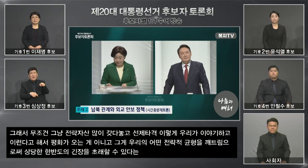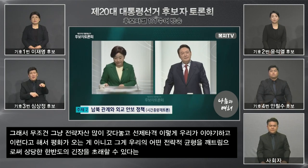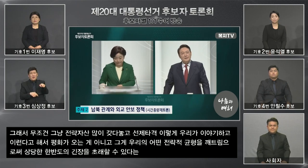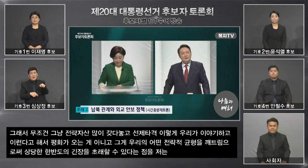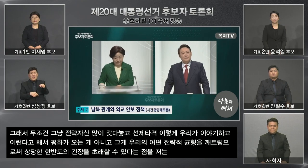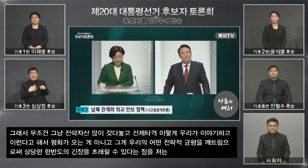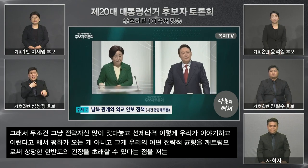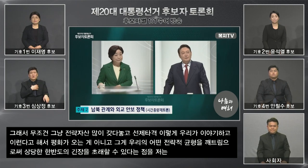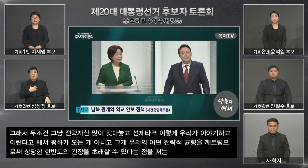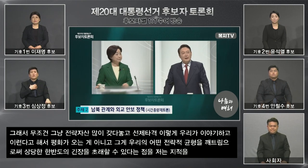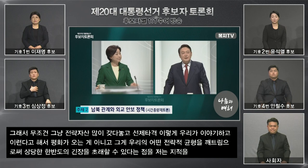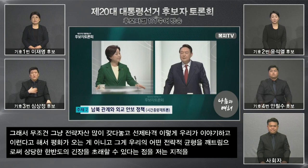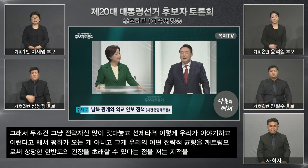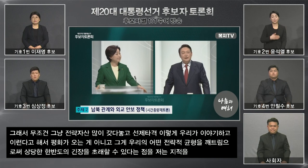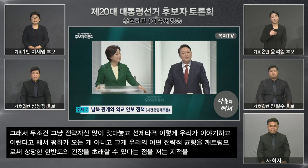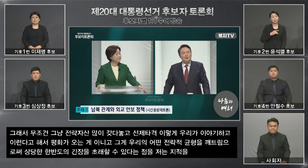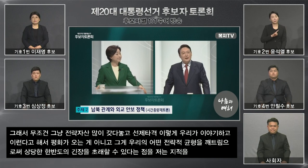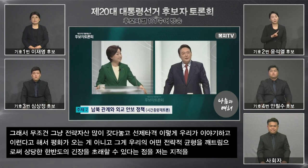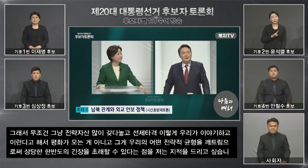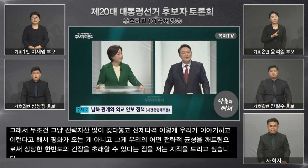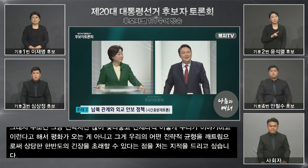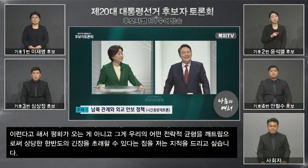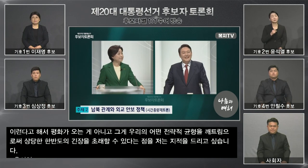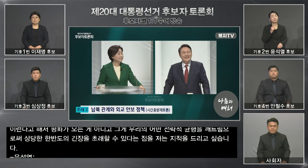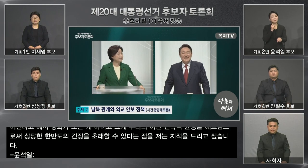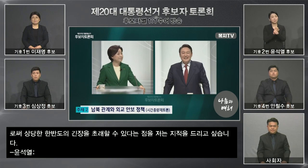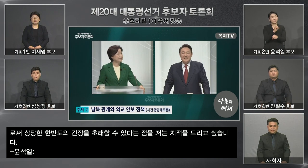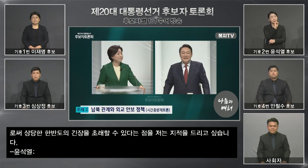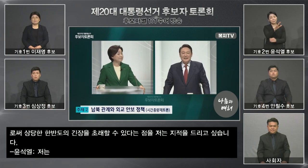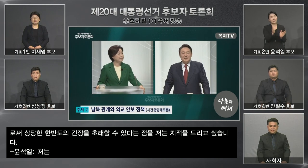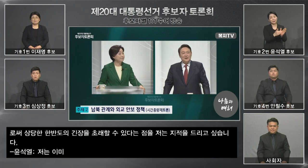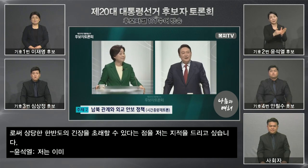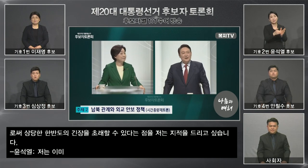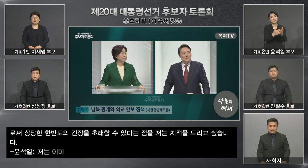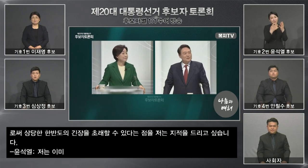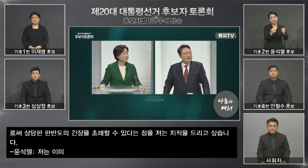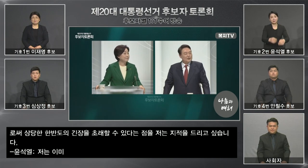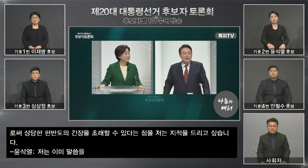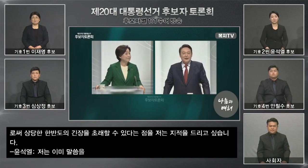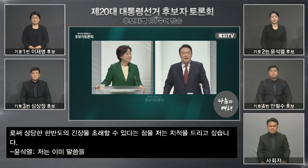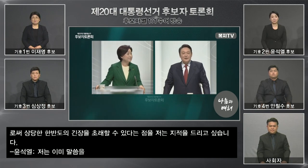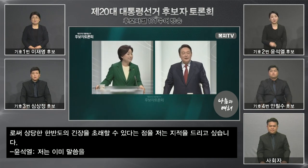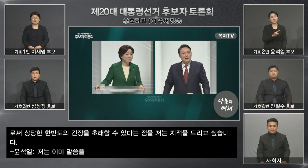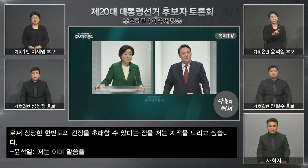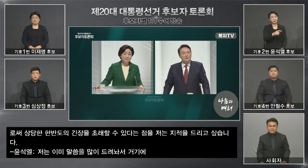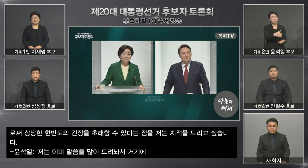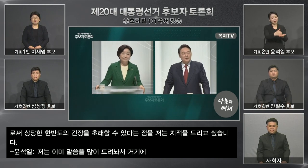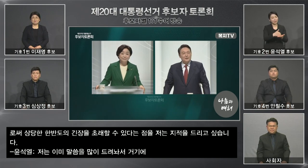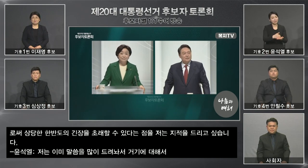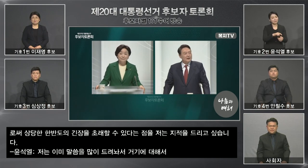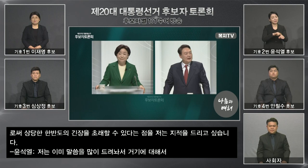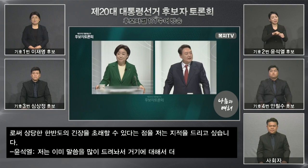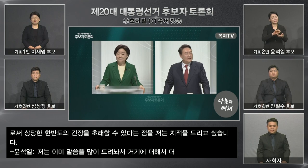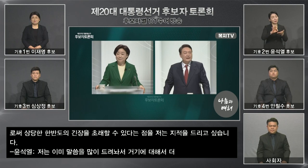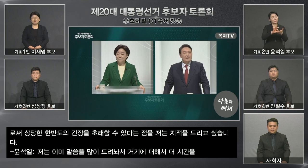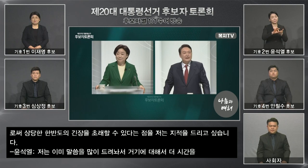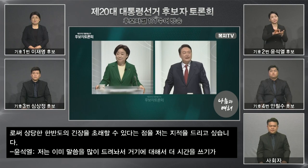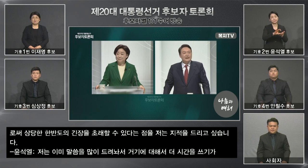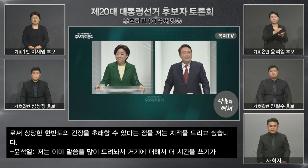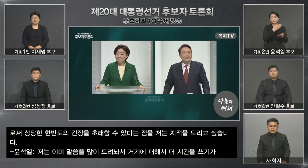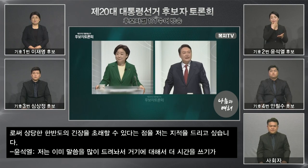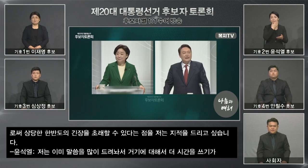싶습니다. 저도 이미 말씀을 많이 들여놔서 거기에 대해서 더 시간을 쓰기가 좀 그렇습니다.